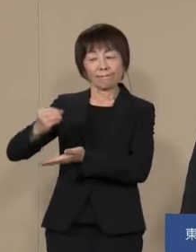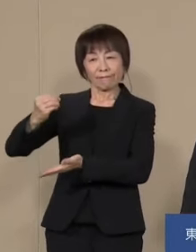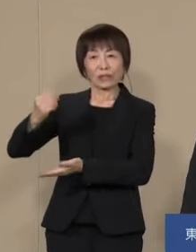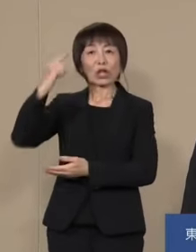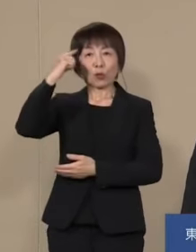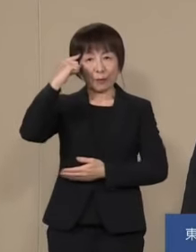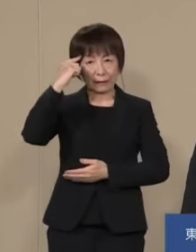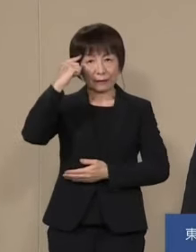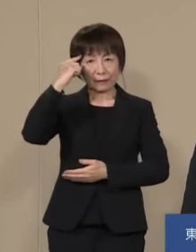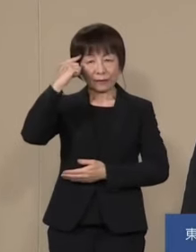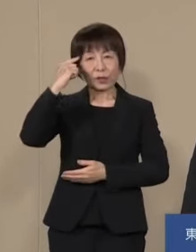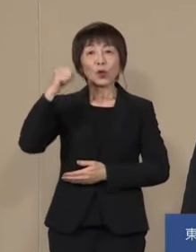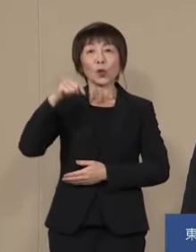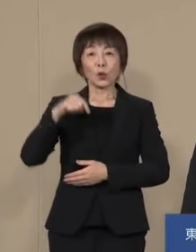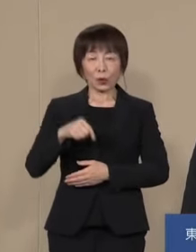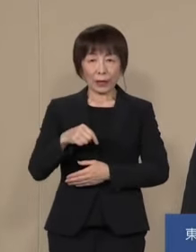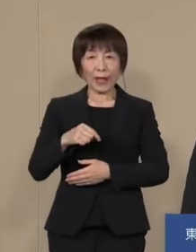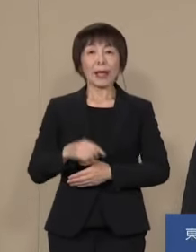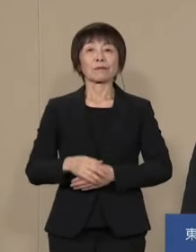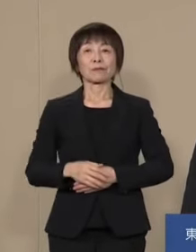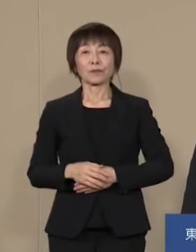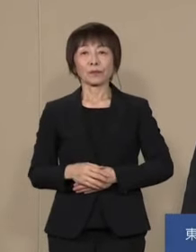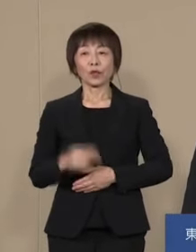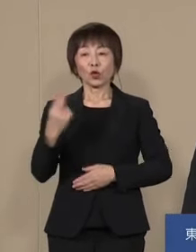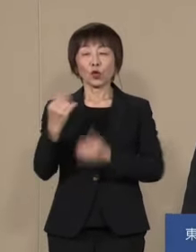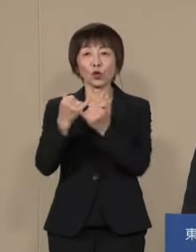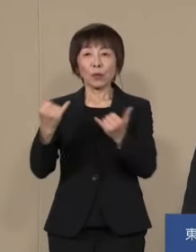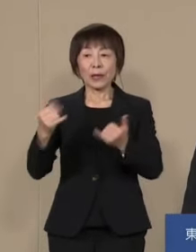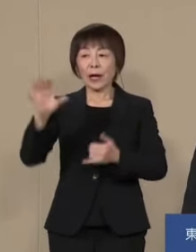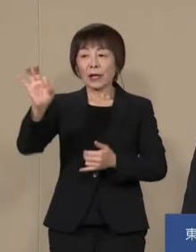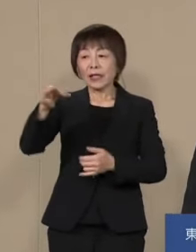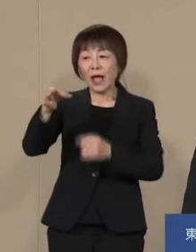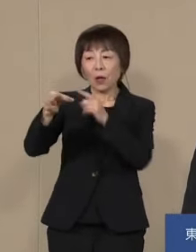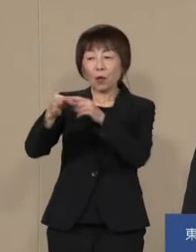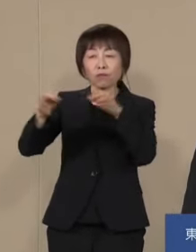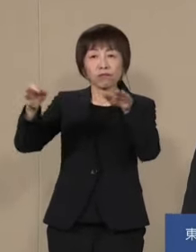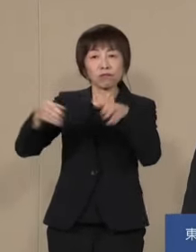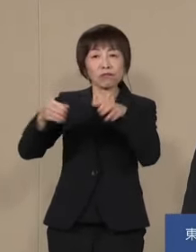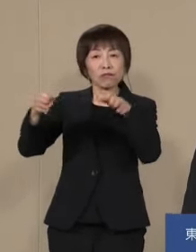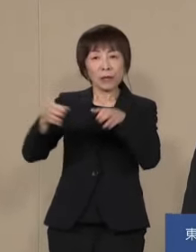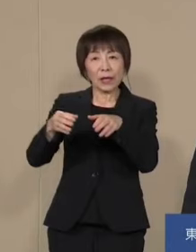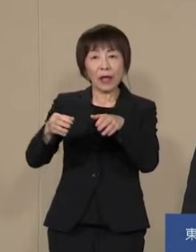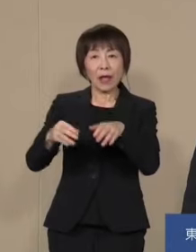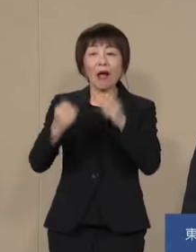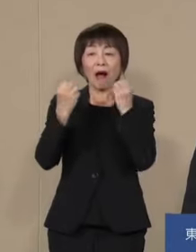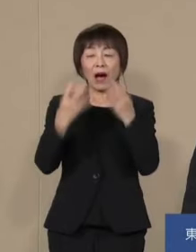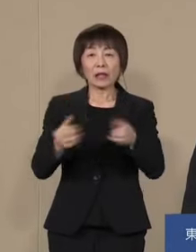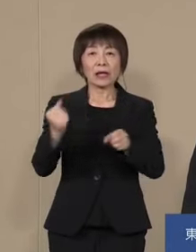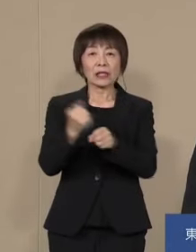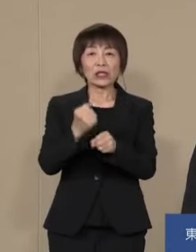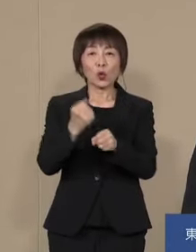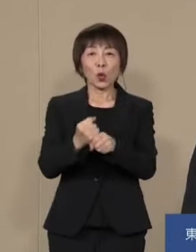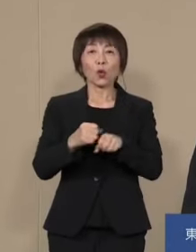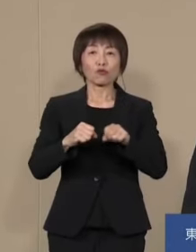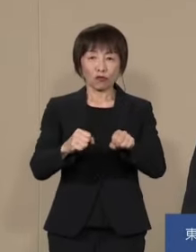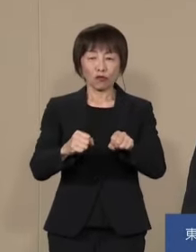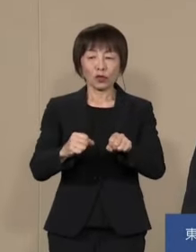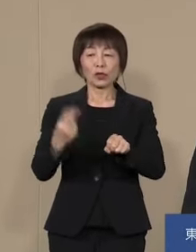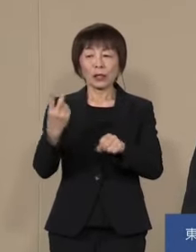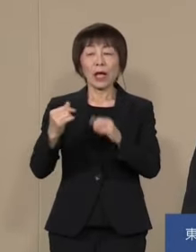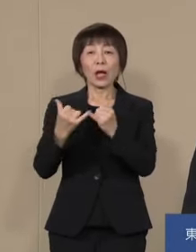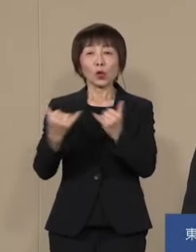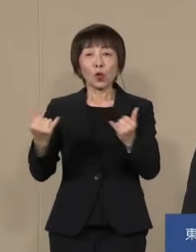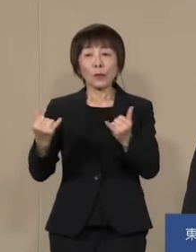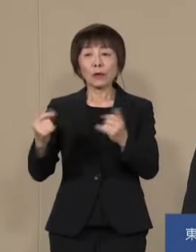余裕がありますこういった中でえ都民から税を少しずつ集めて新しい事業をして都民の生活を